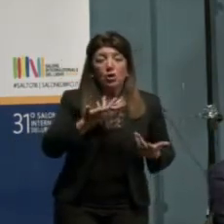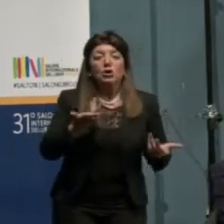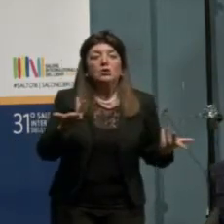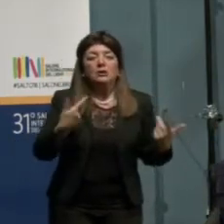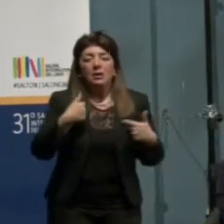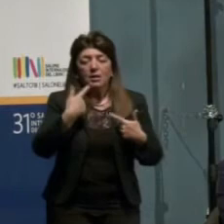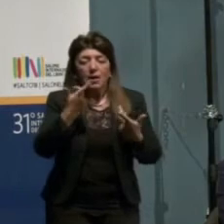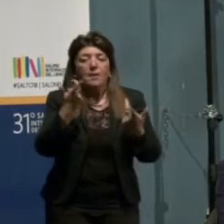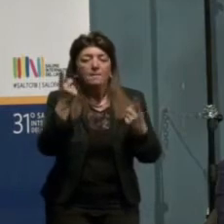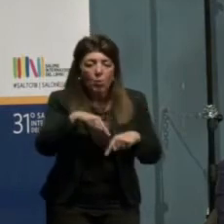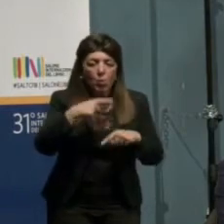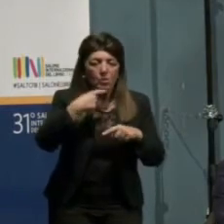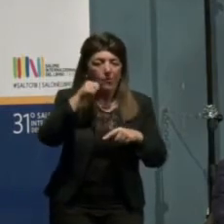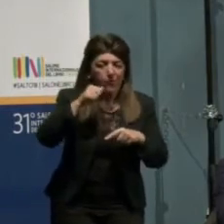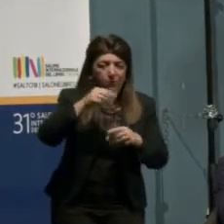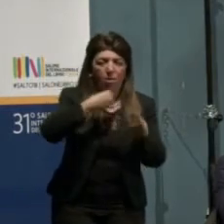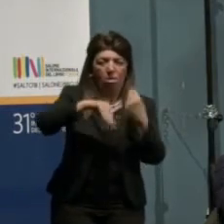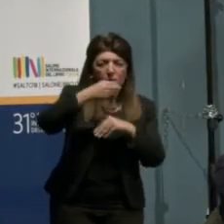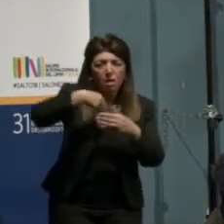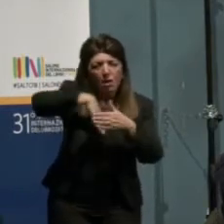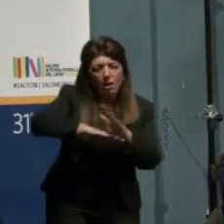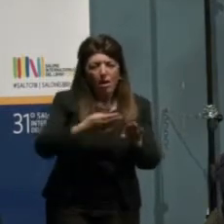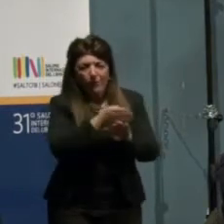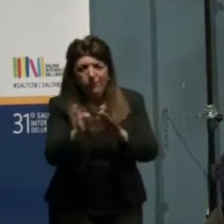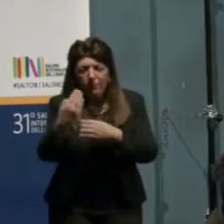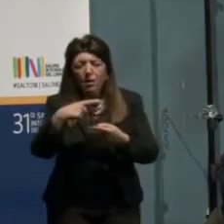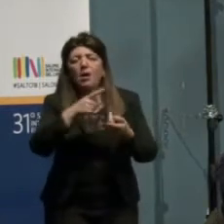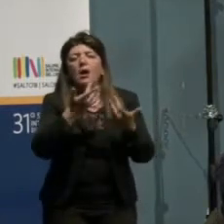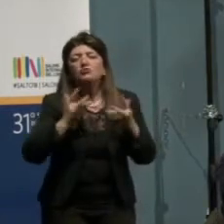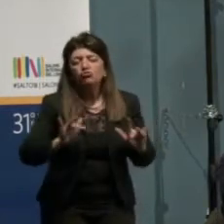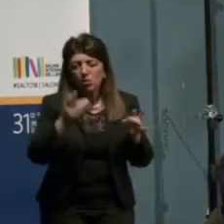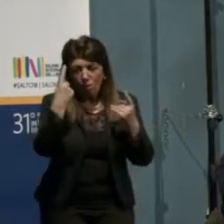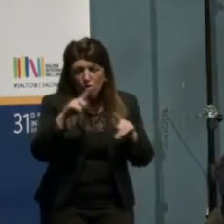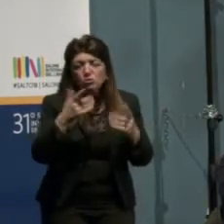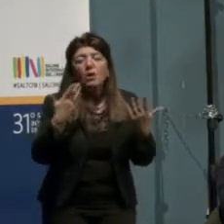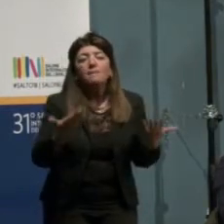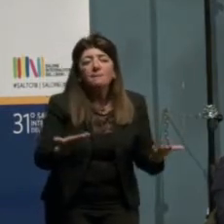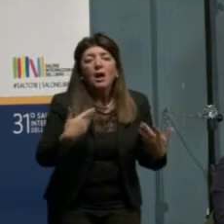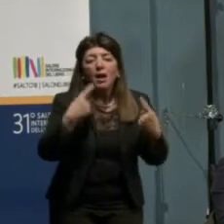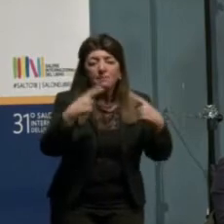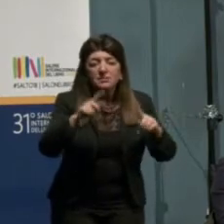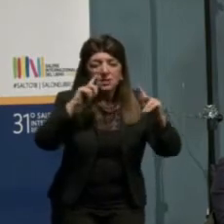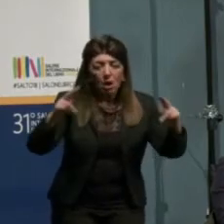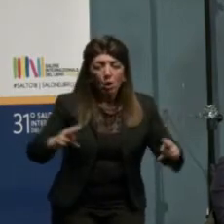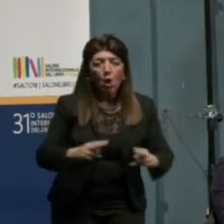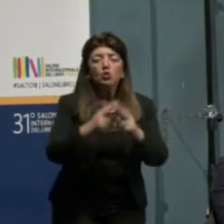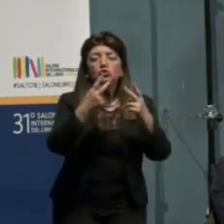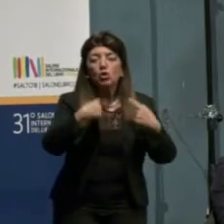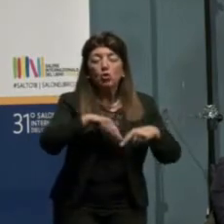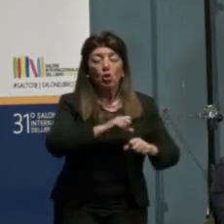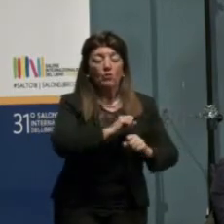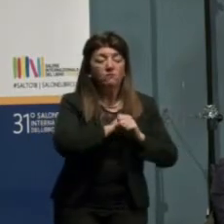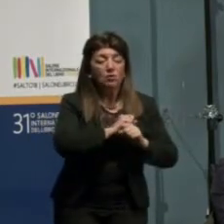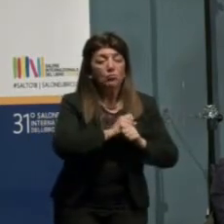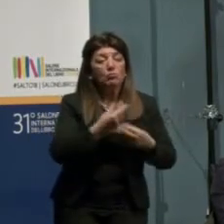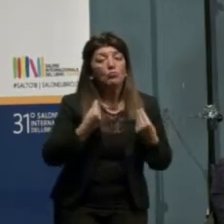mistificazioni falsificazioni questa strada può sembrare ingenuo però affidavamo questa quest'incontro la possibilità di far fare un